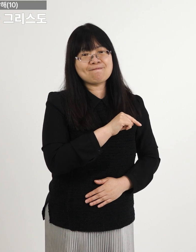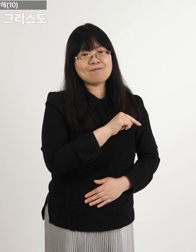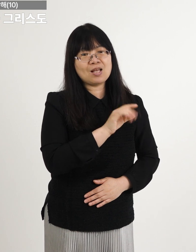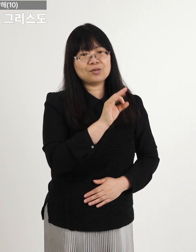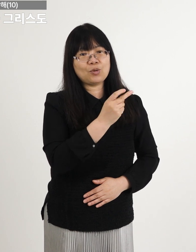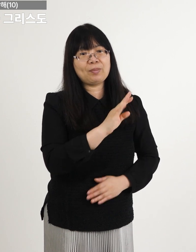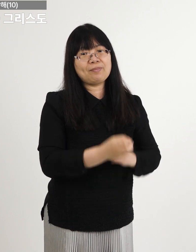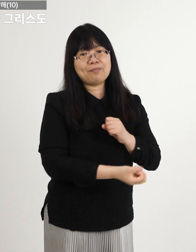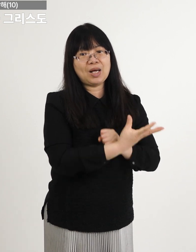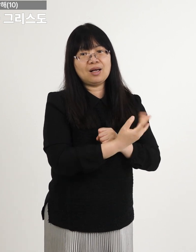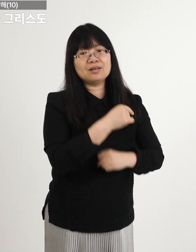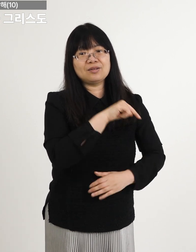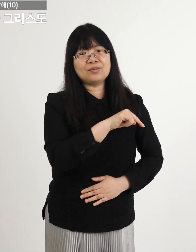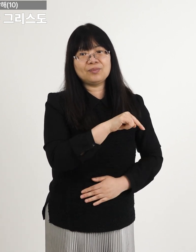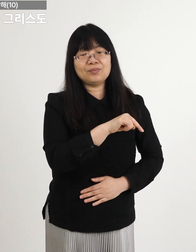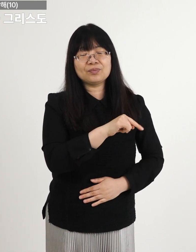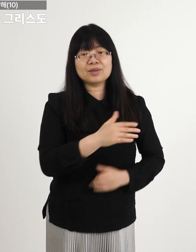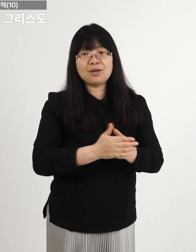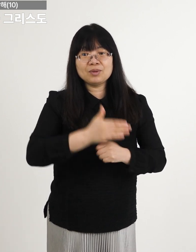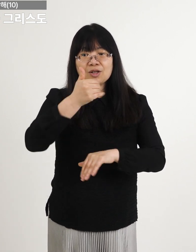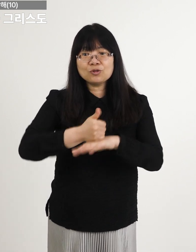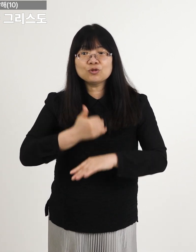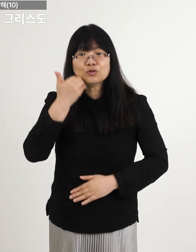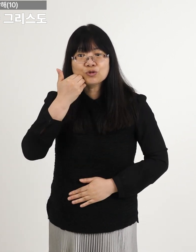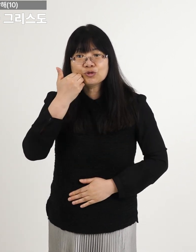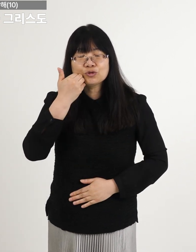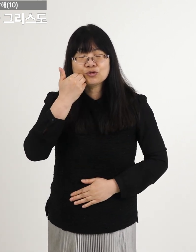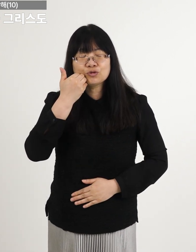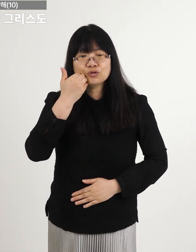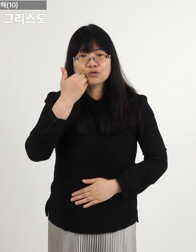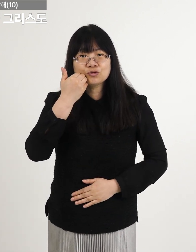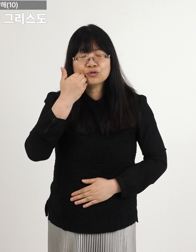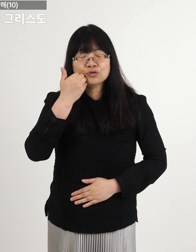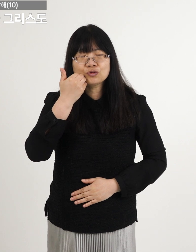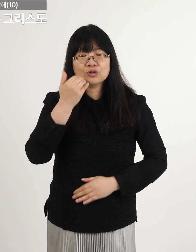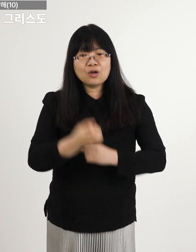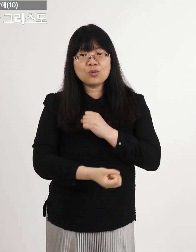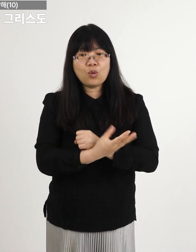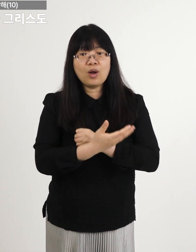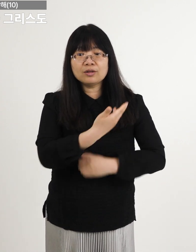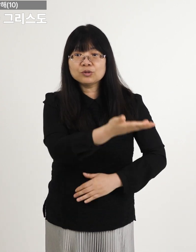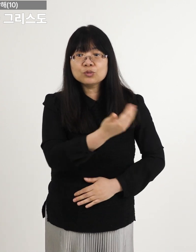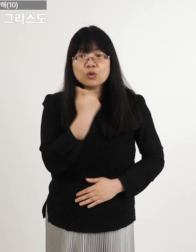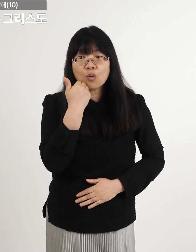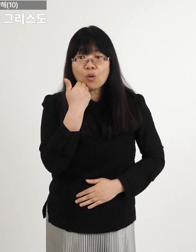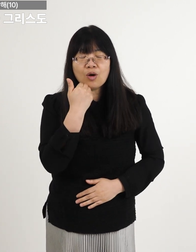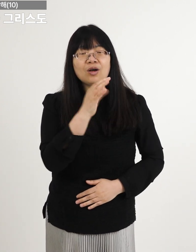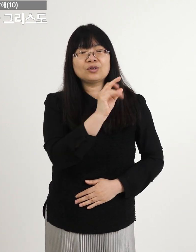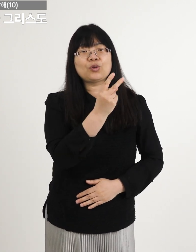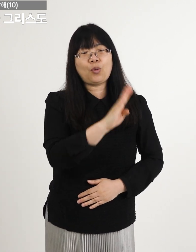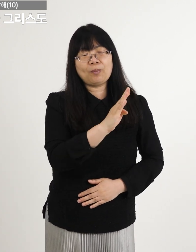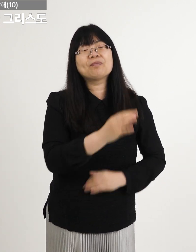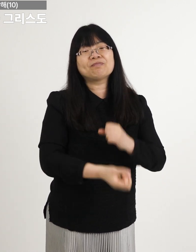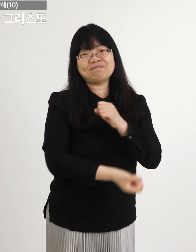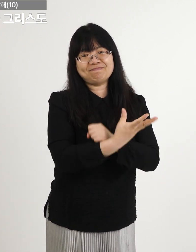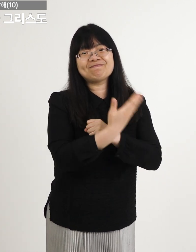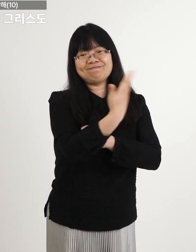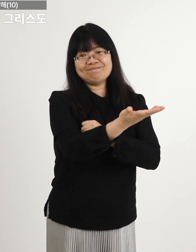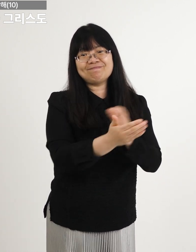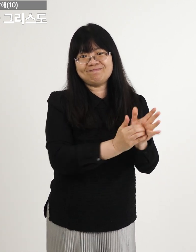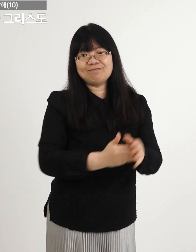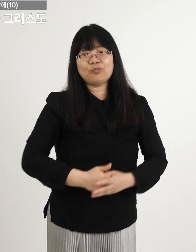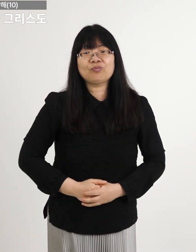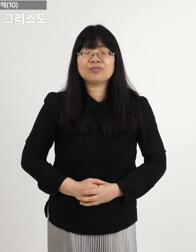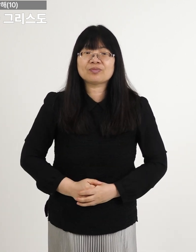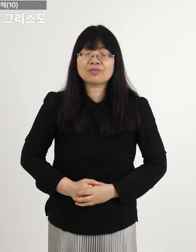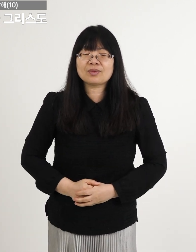해줍니다. 결국 누구 손을 들어주신 거예요? 끝에 가서 욥의 손을 들어주신 거예요.